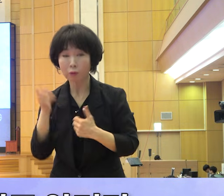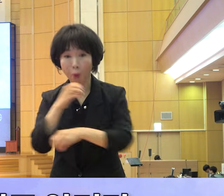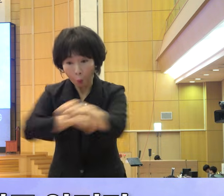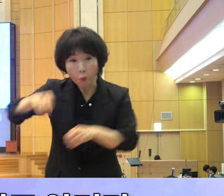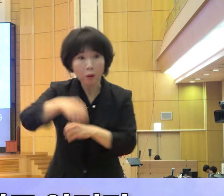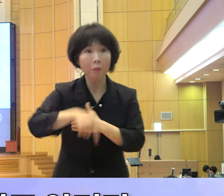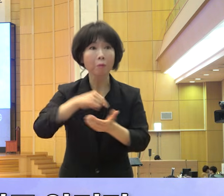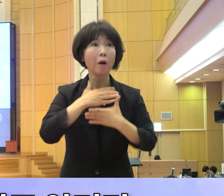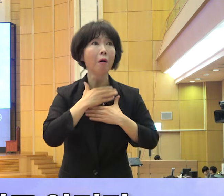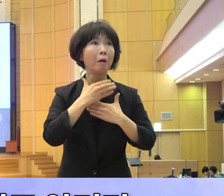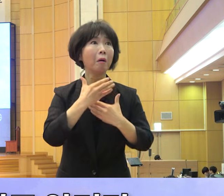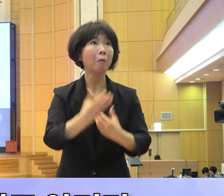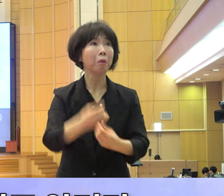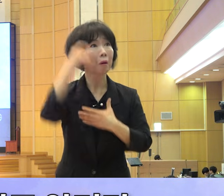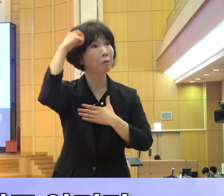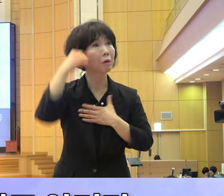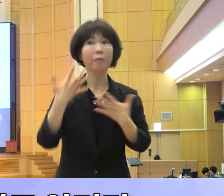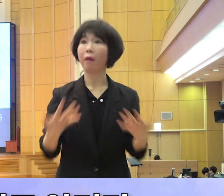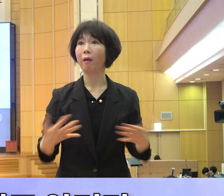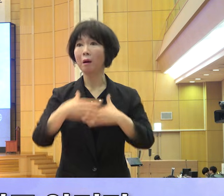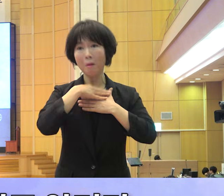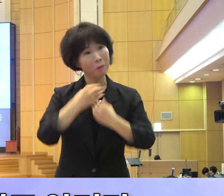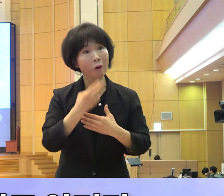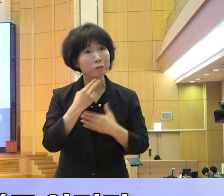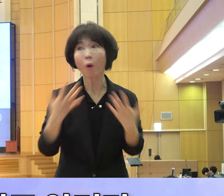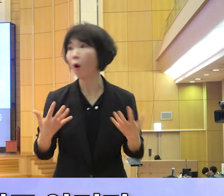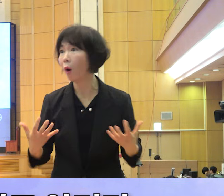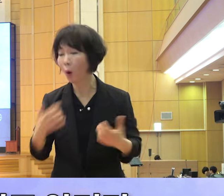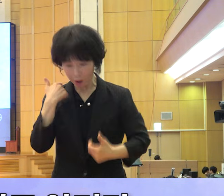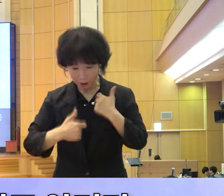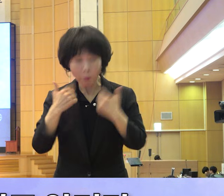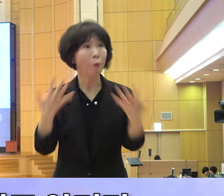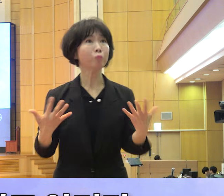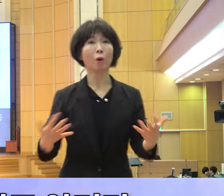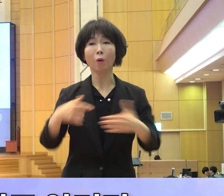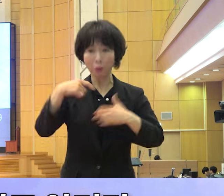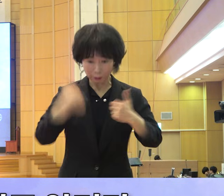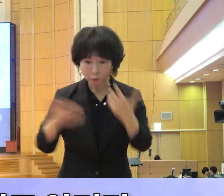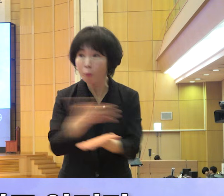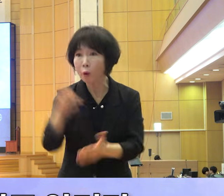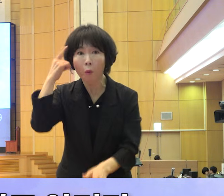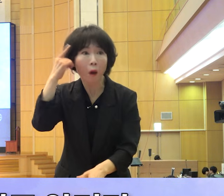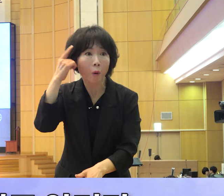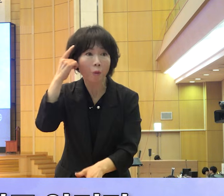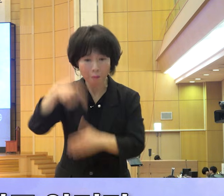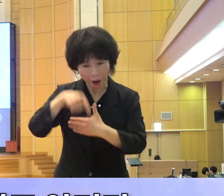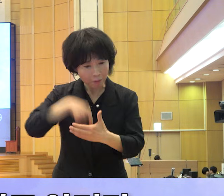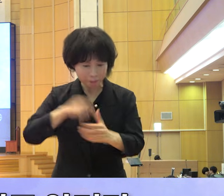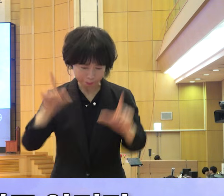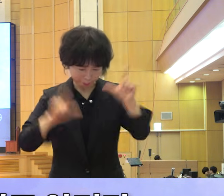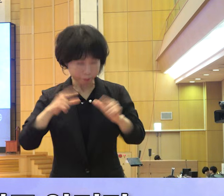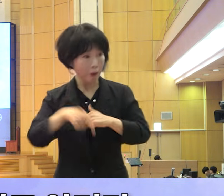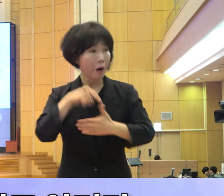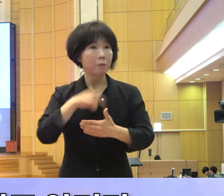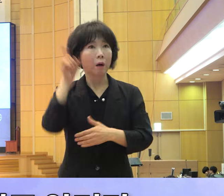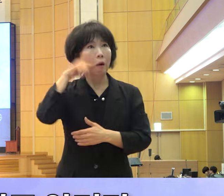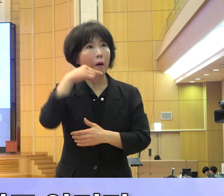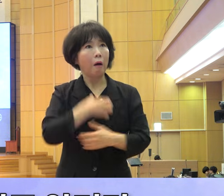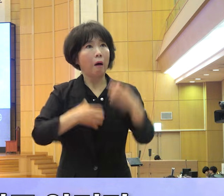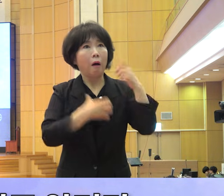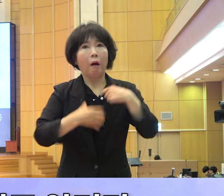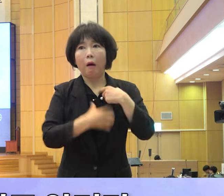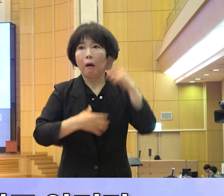마음이 평안치 않지요? 왜 기쁘지 않지요? 왜 자꾸만 염려가